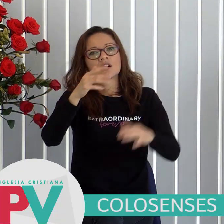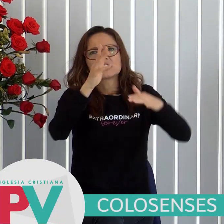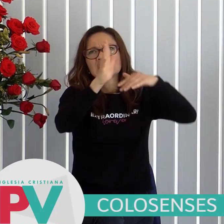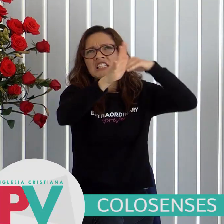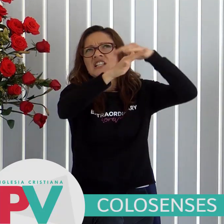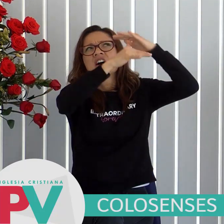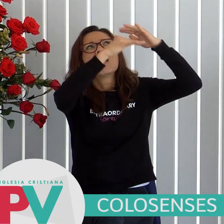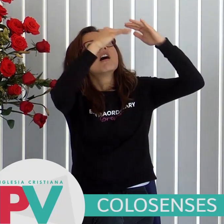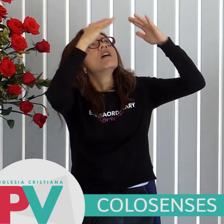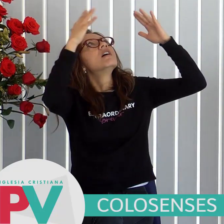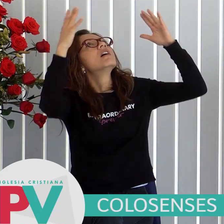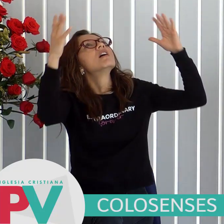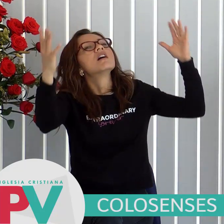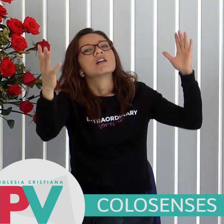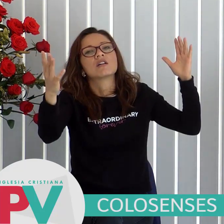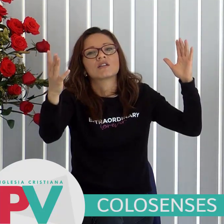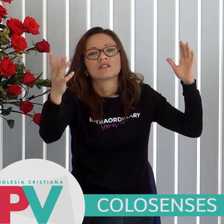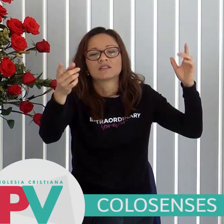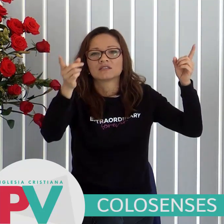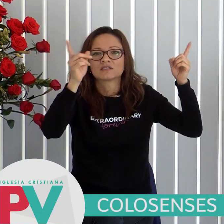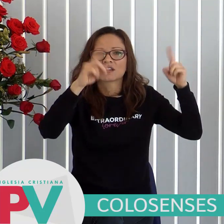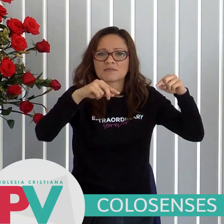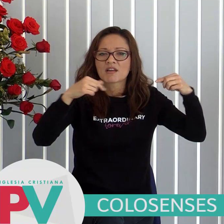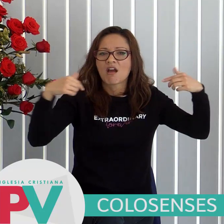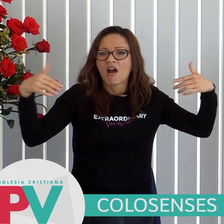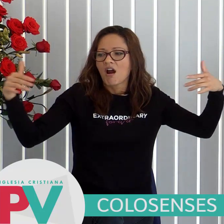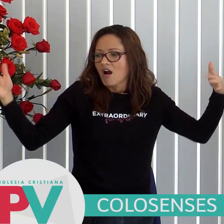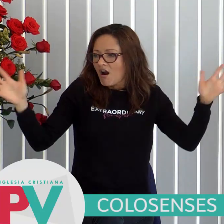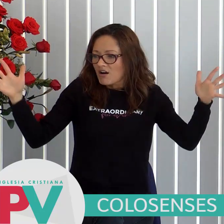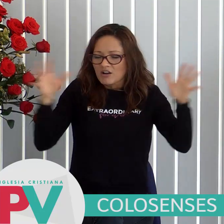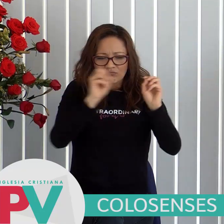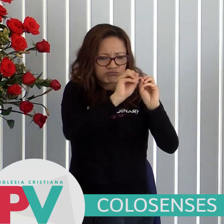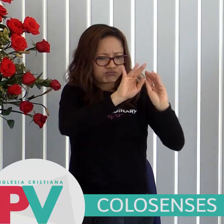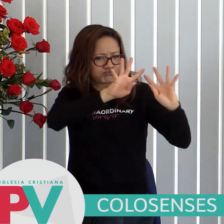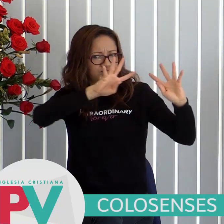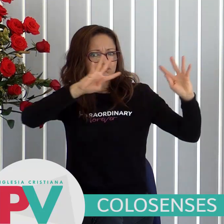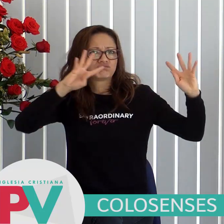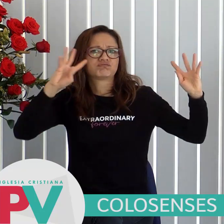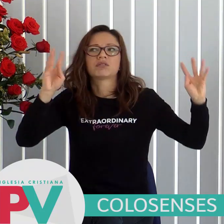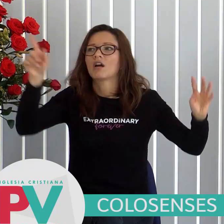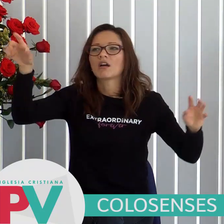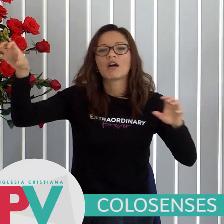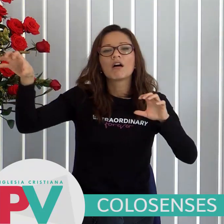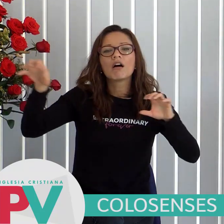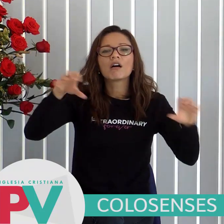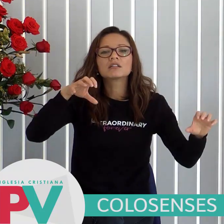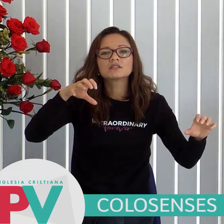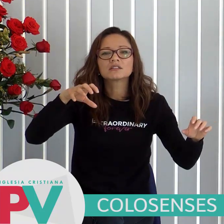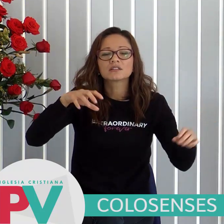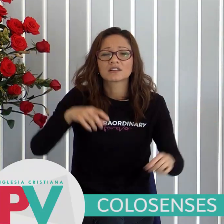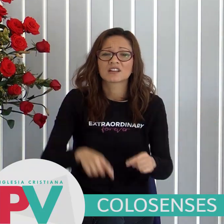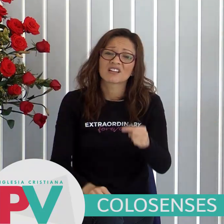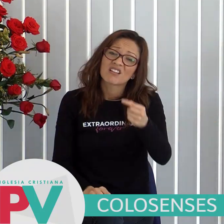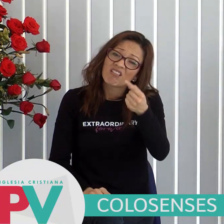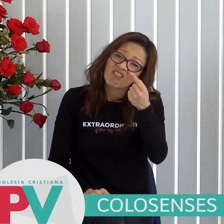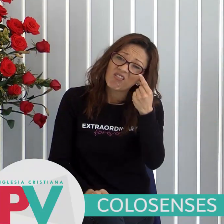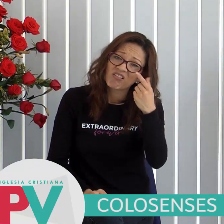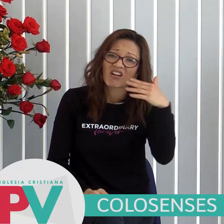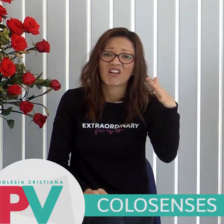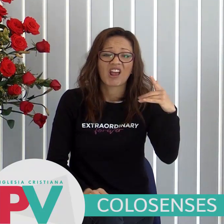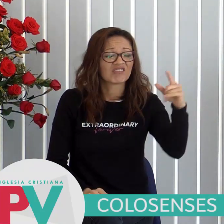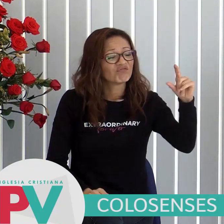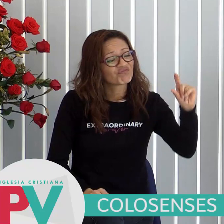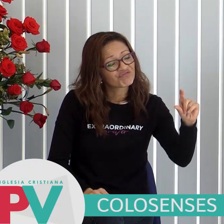celestes, las huestes espirituales, a los ángeles, entre los cuales un enanito de gafitas con